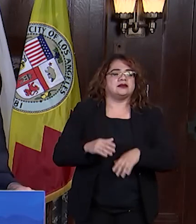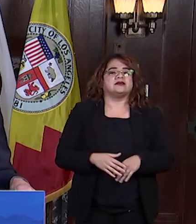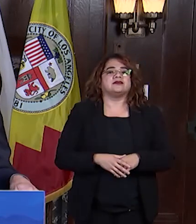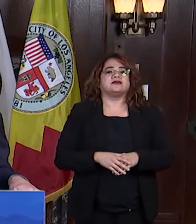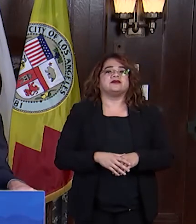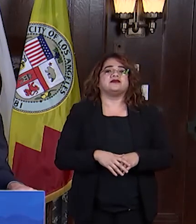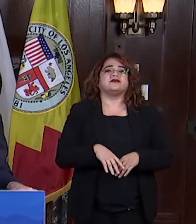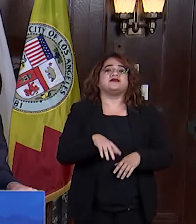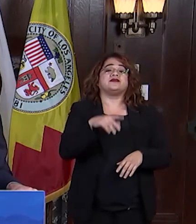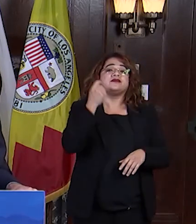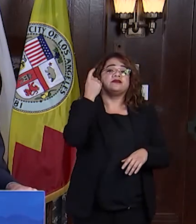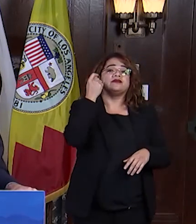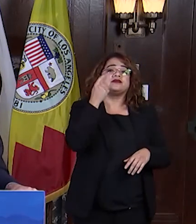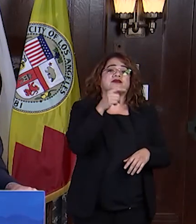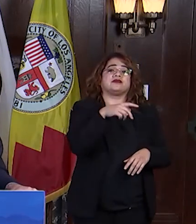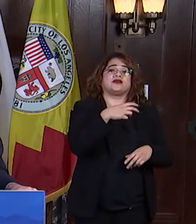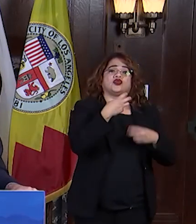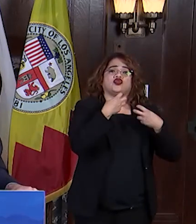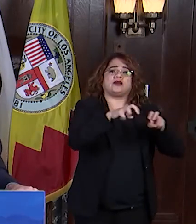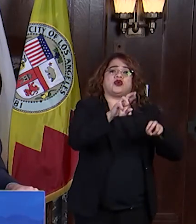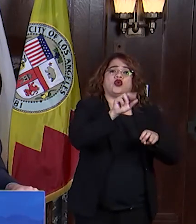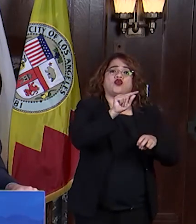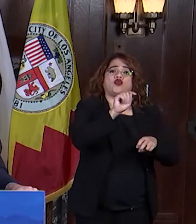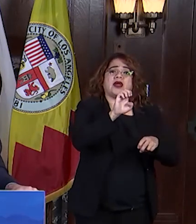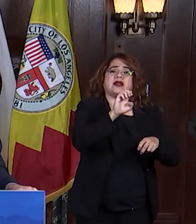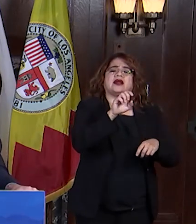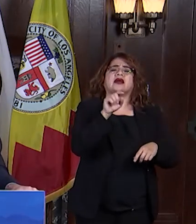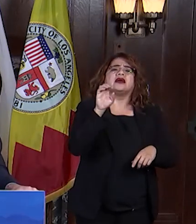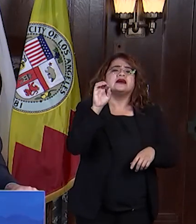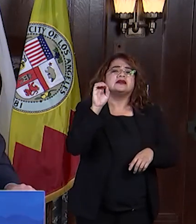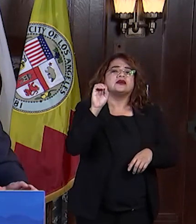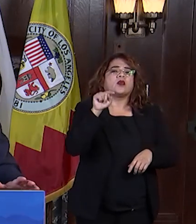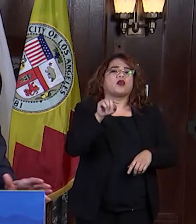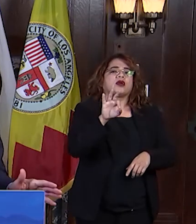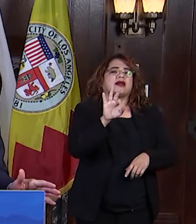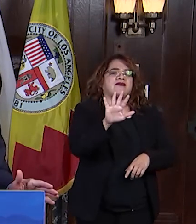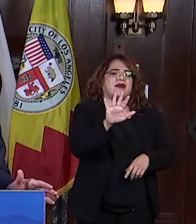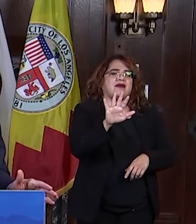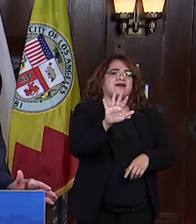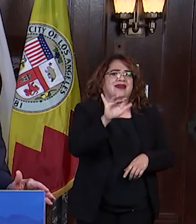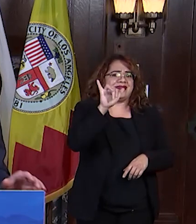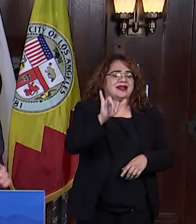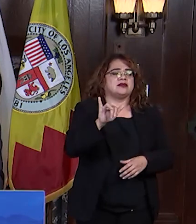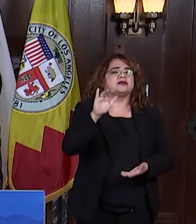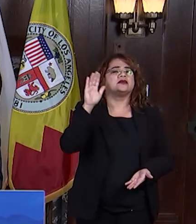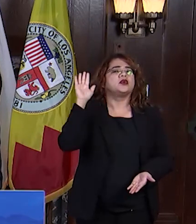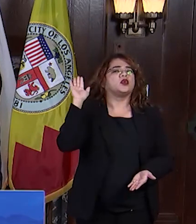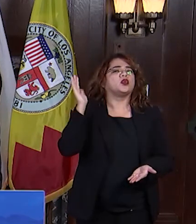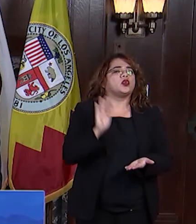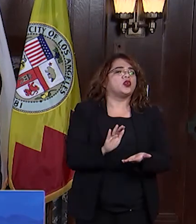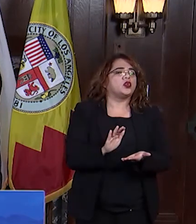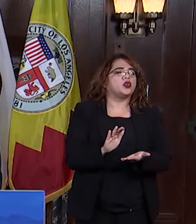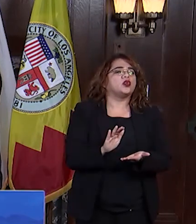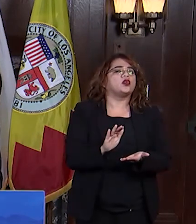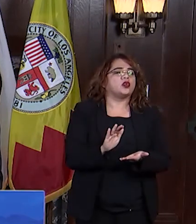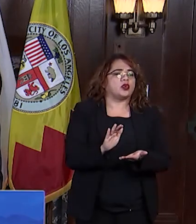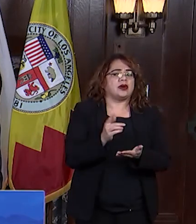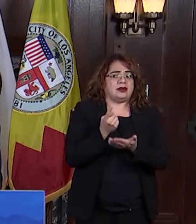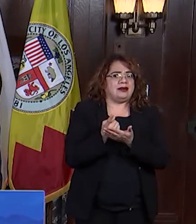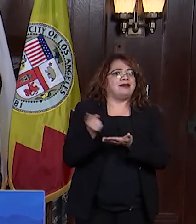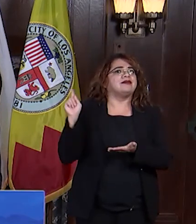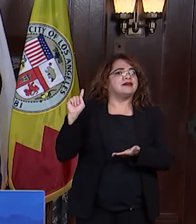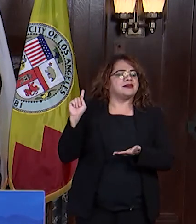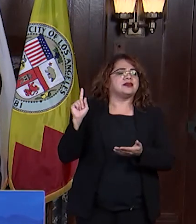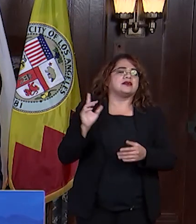de transmisión es 0.95, que es más baja que la de la semana